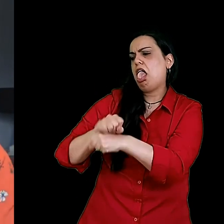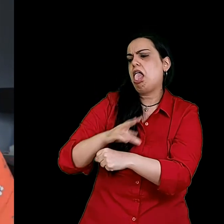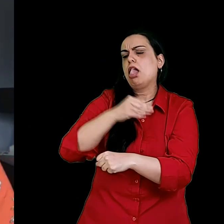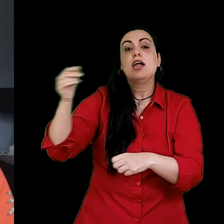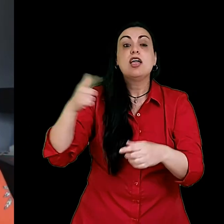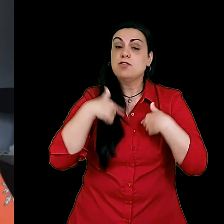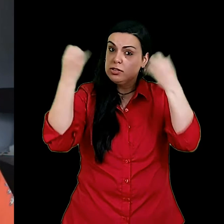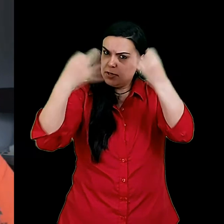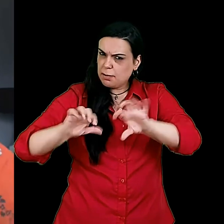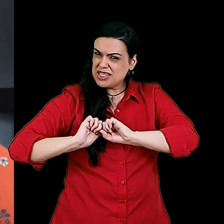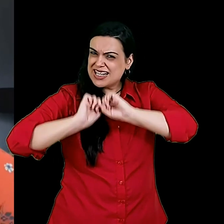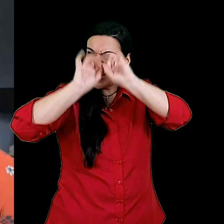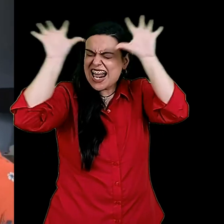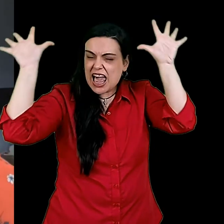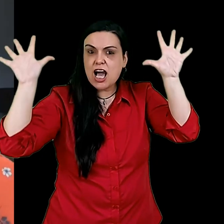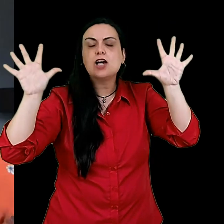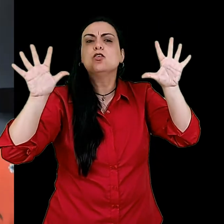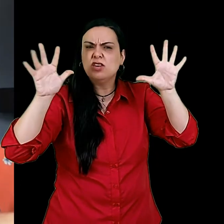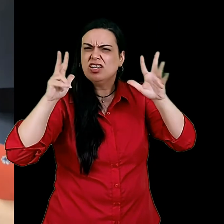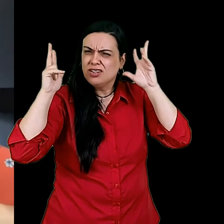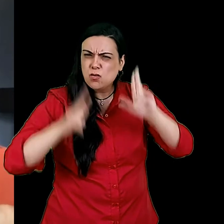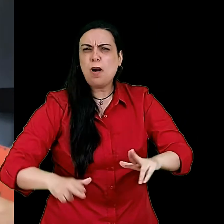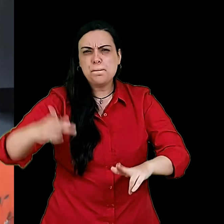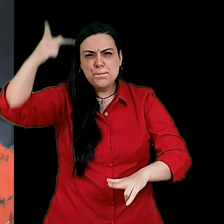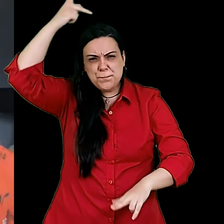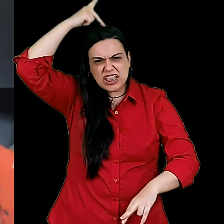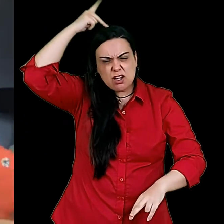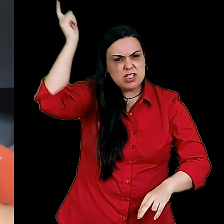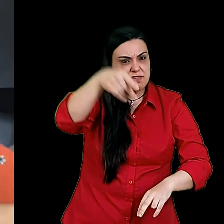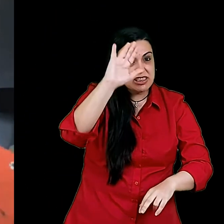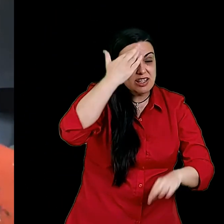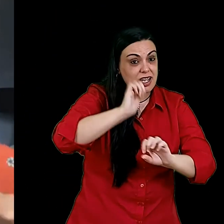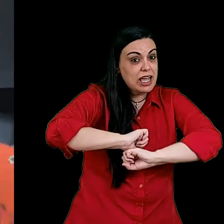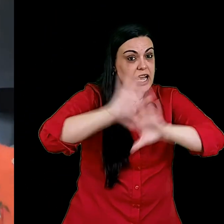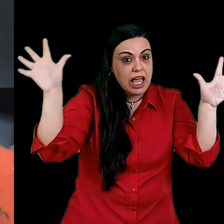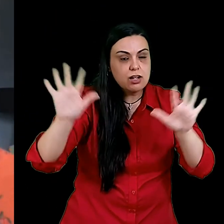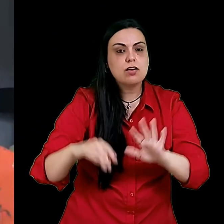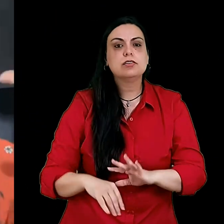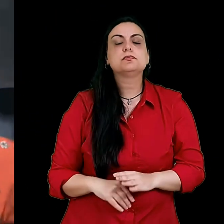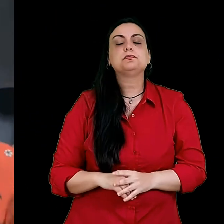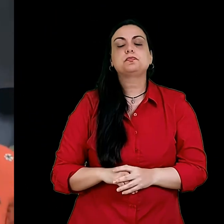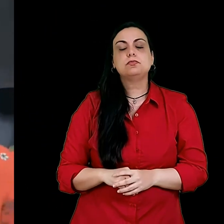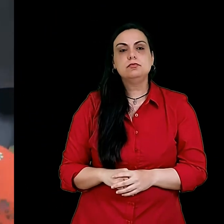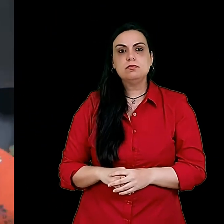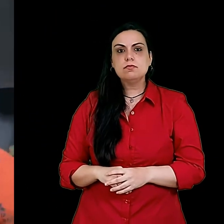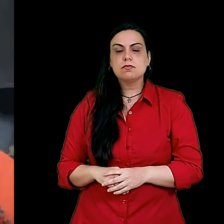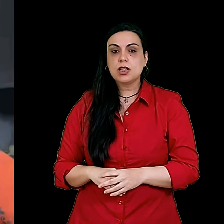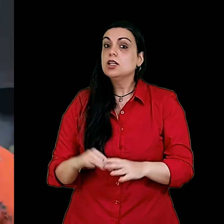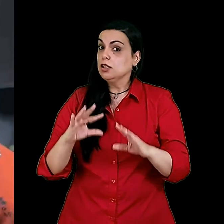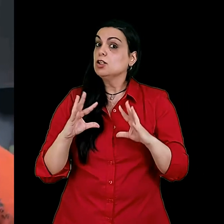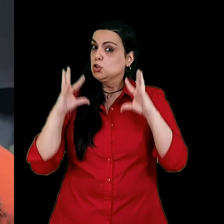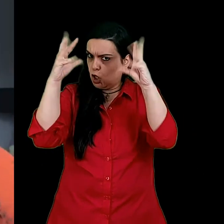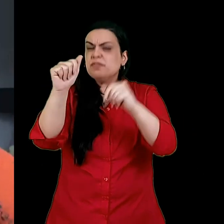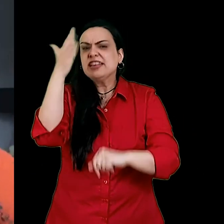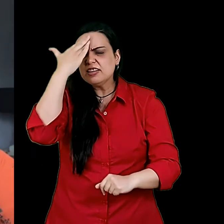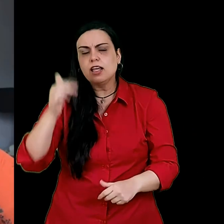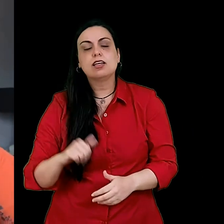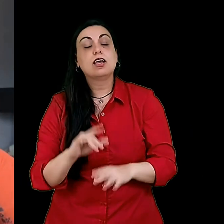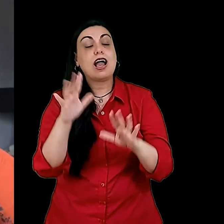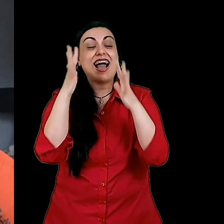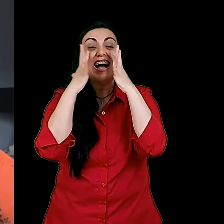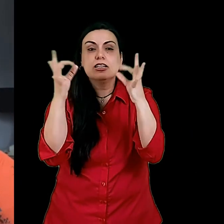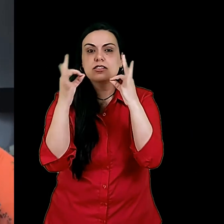não hesita, é uma obediência que não protela. Eu vou falar aqui mais rasgado num linguajar bem pentecostal, que é para todo mundo entender. Ah,